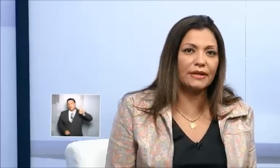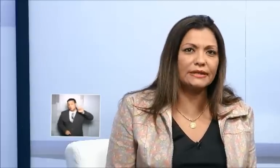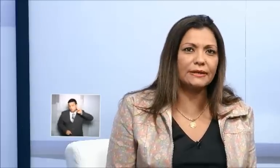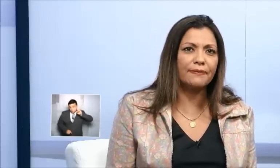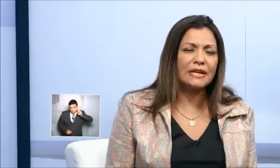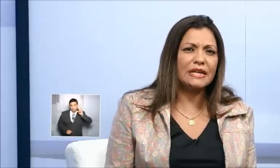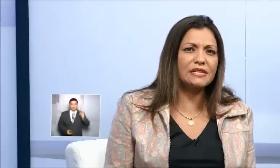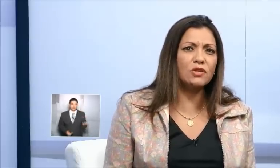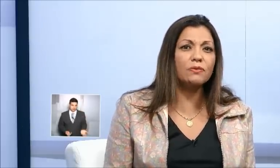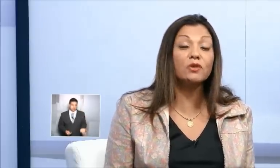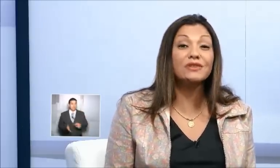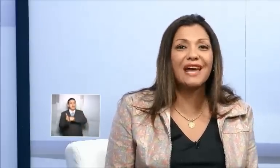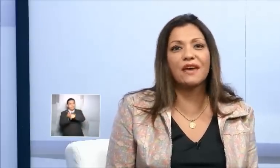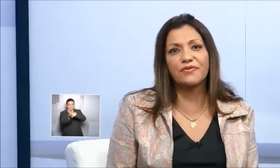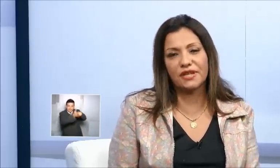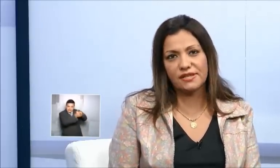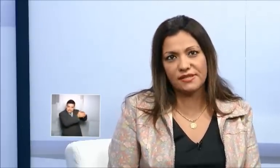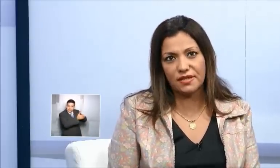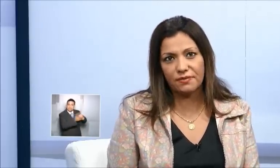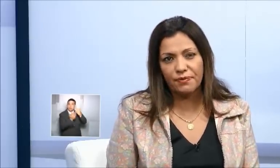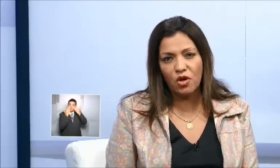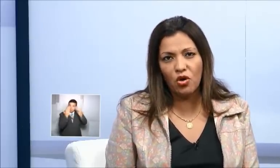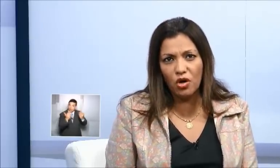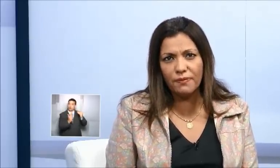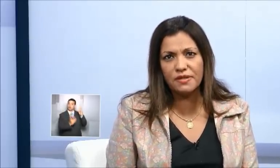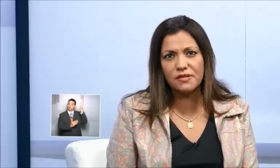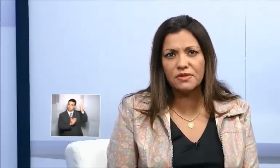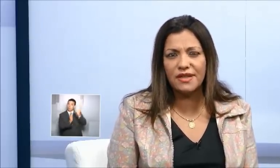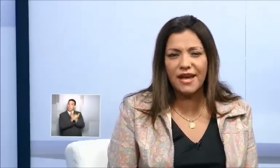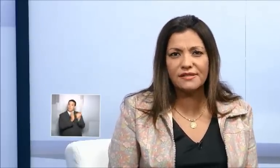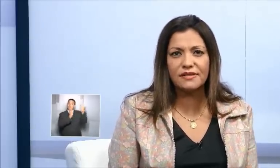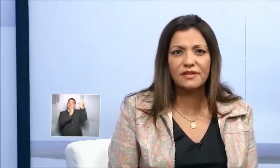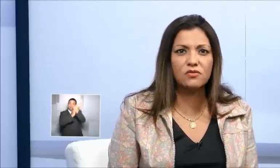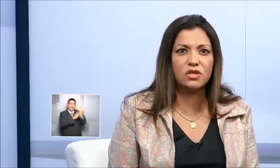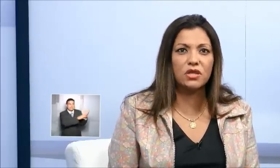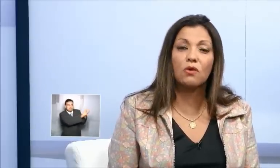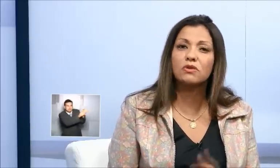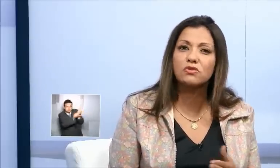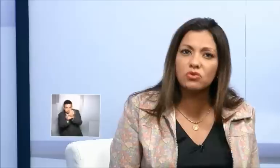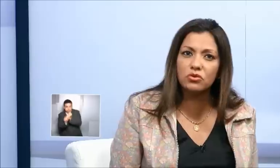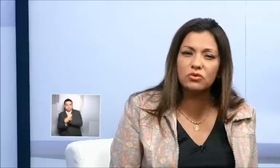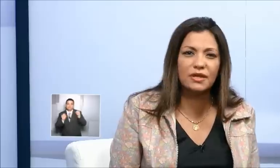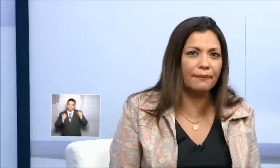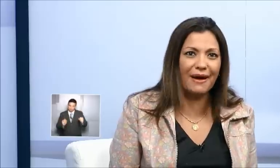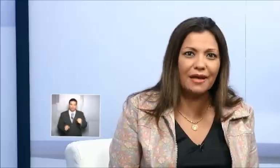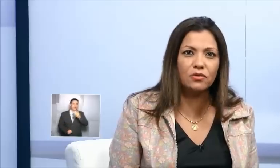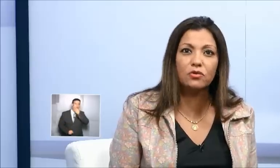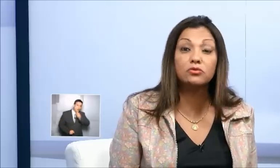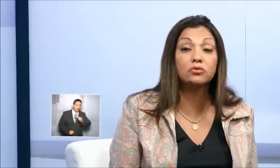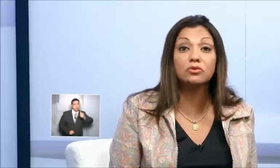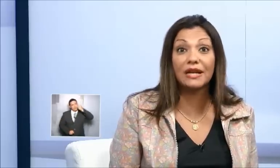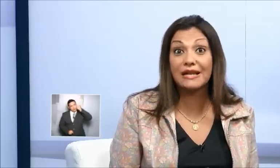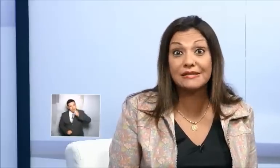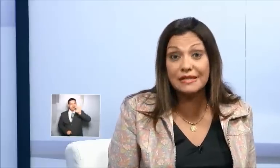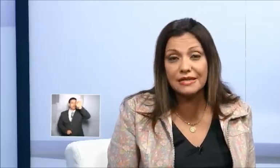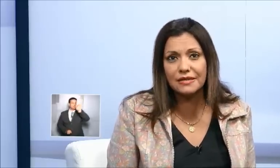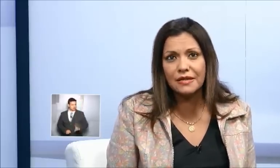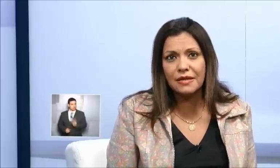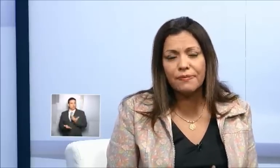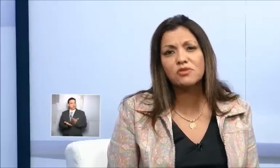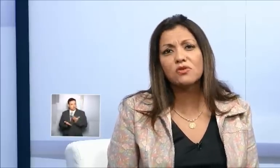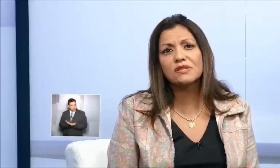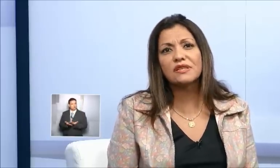apontam ainda que esse número deve crescer. Homens e mulheres que têm o direito ao estudo, trabalho, cultura,